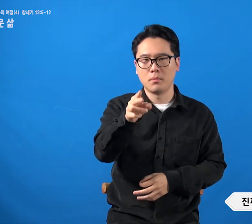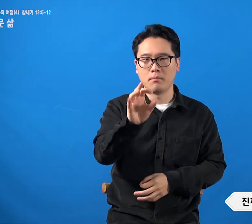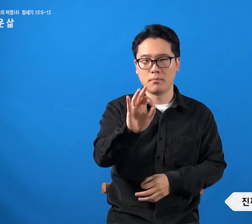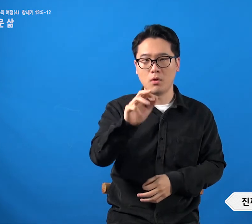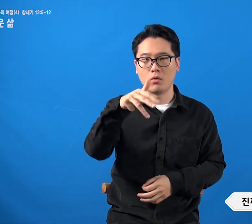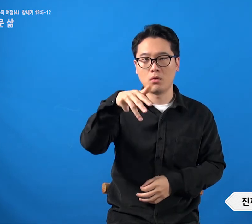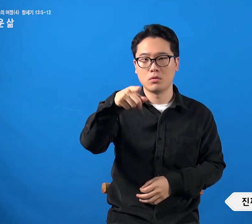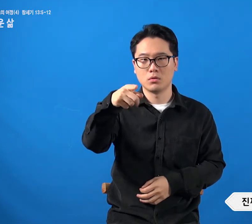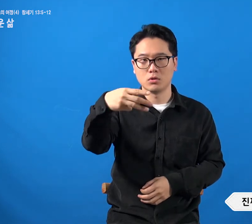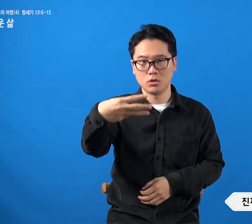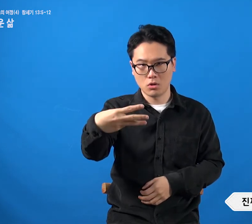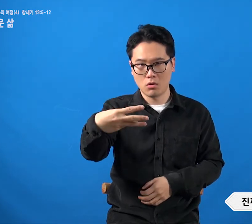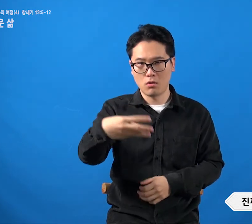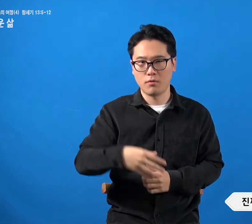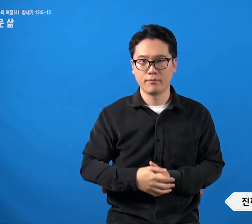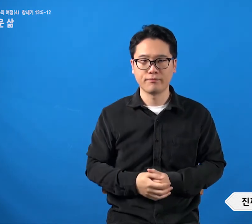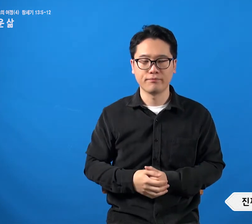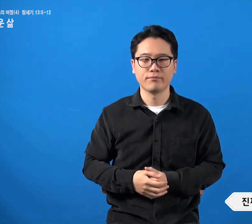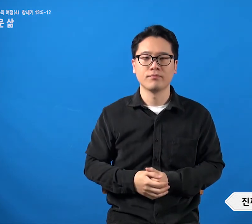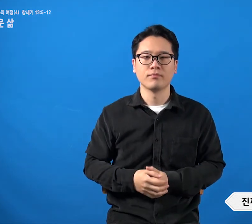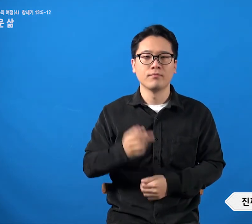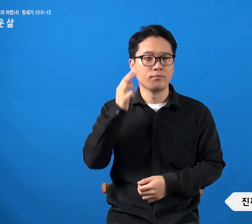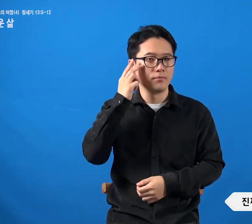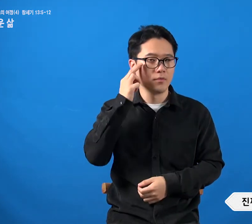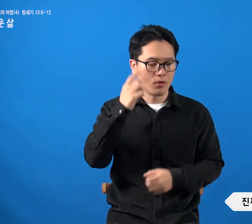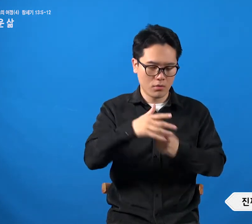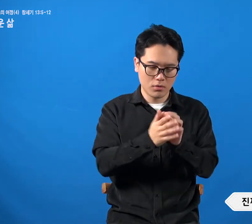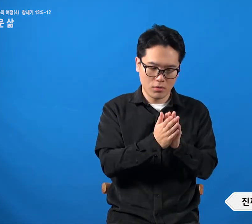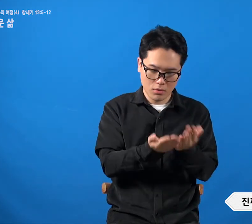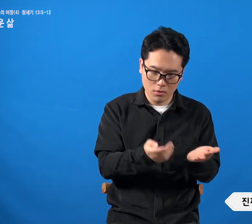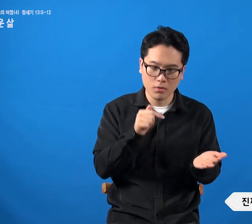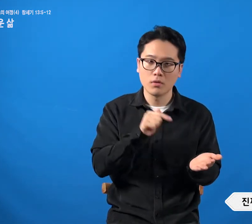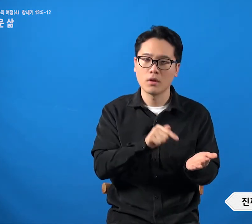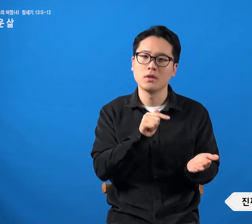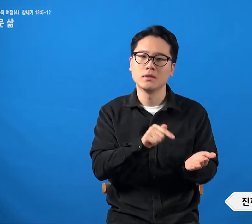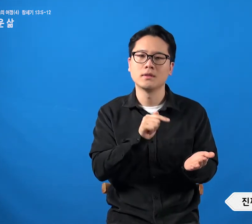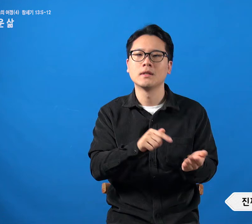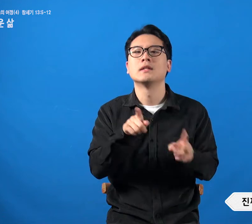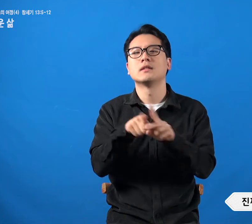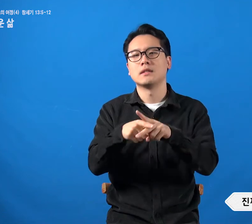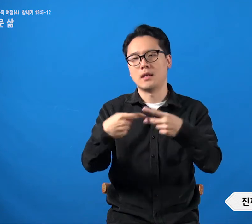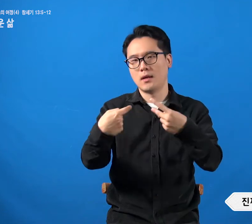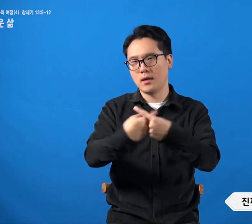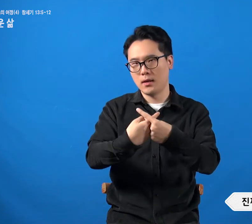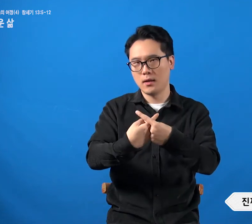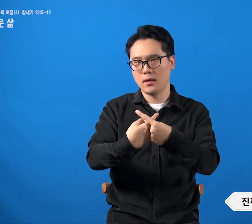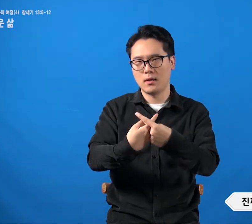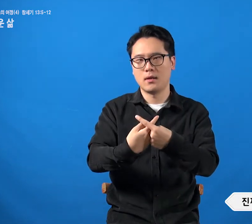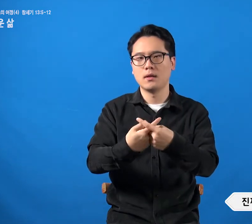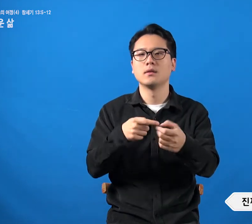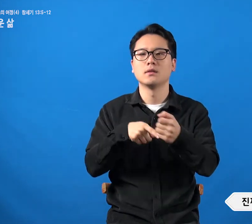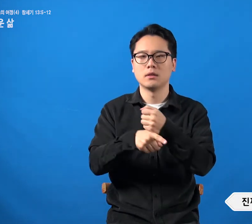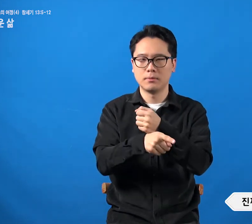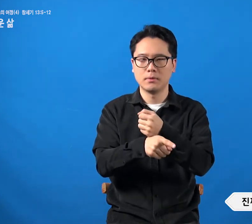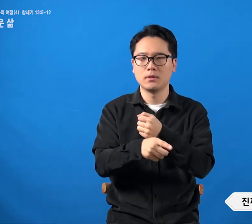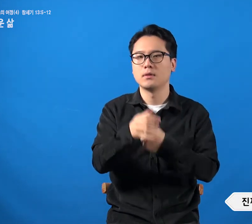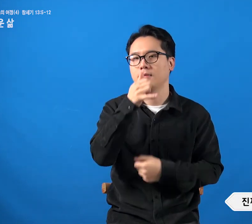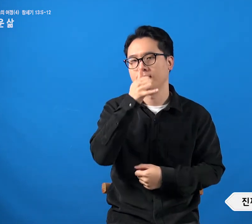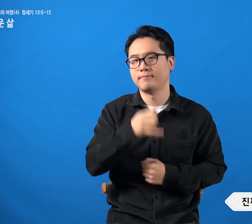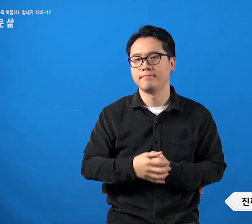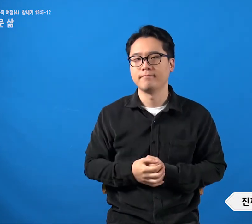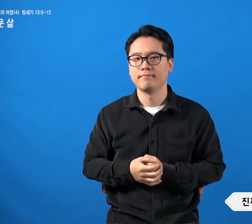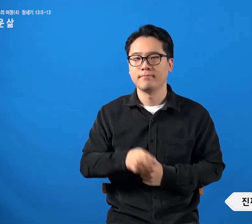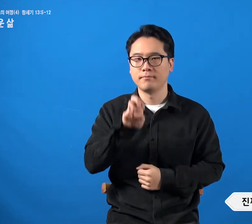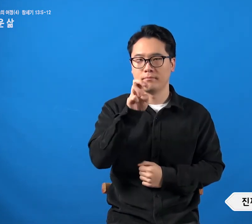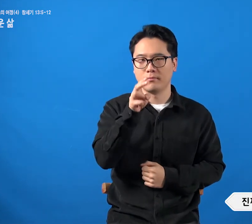명철이란 단어, 영어 성경에는 understanding이라는 단어로 사용된 것을 봅니다.